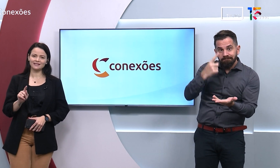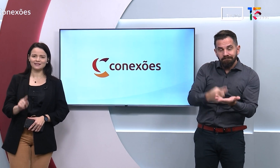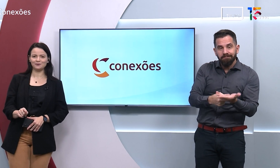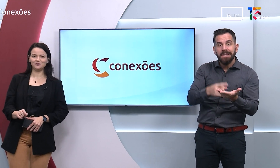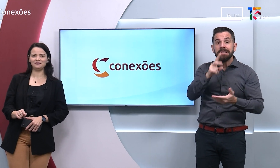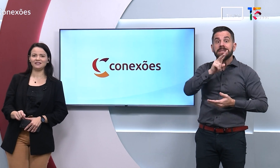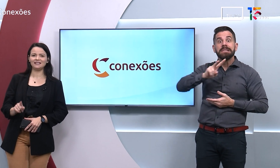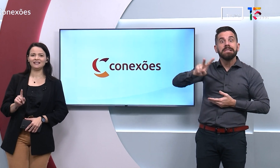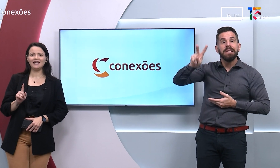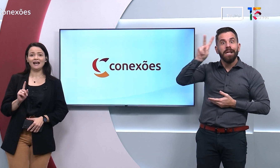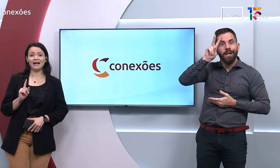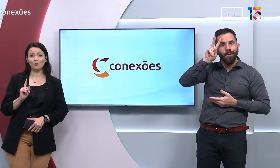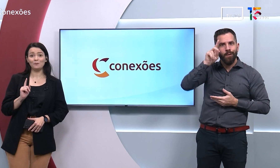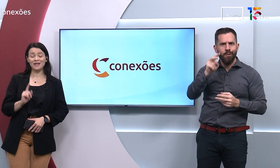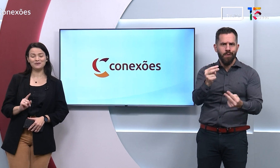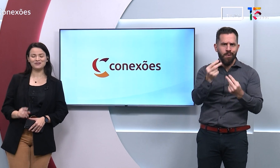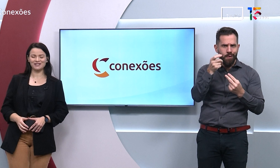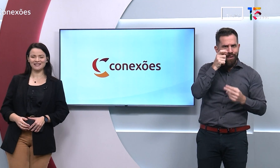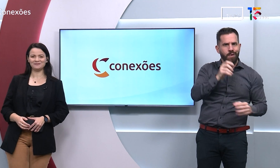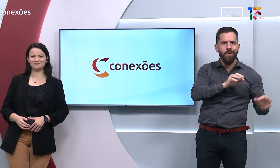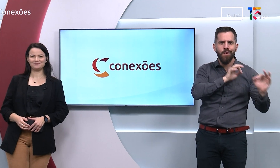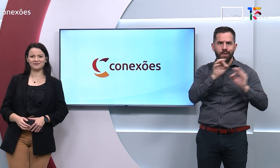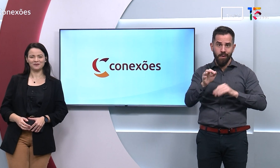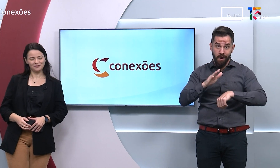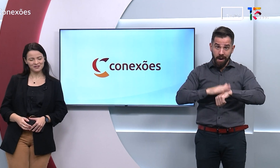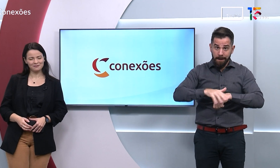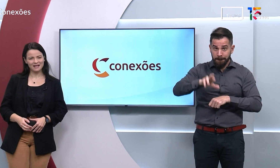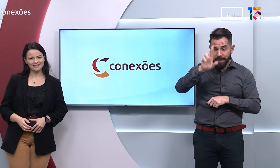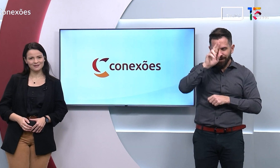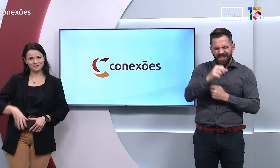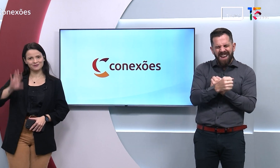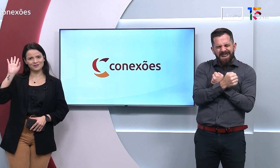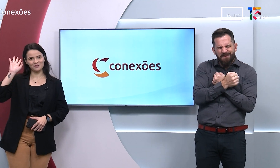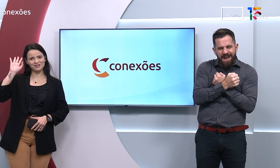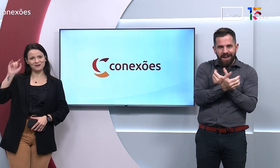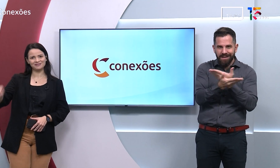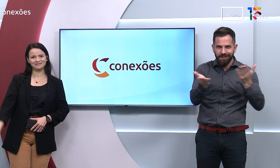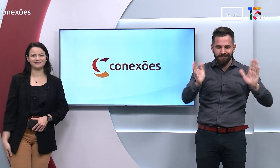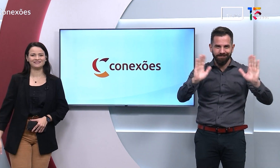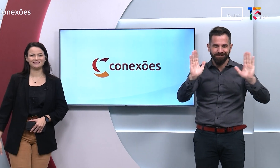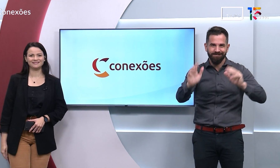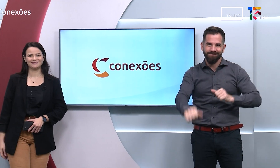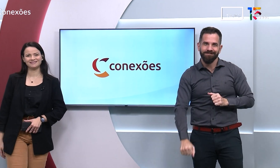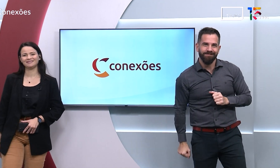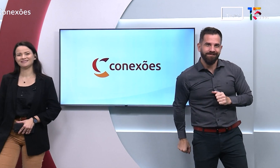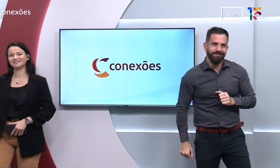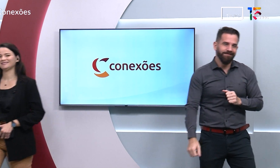Conexões, na segunda-feira, ao meio-dia. Forte abraço, tchau, tchau!